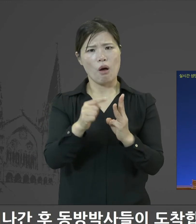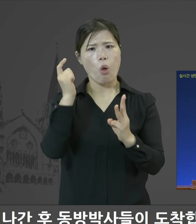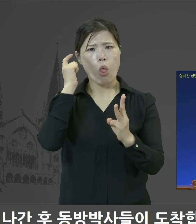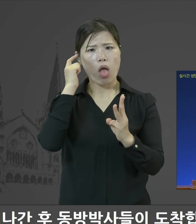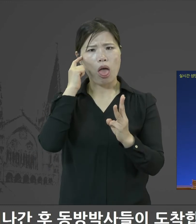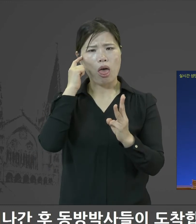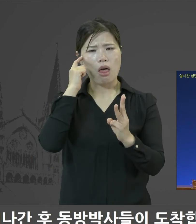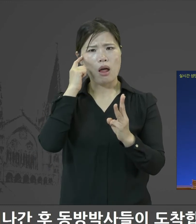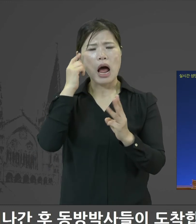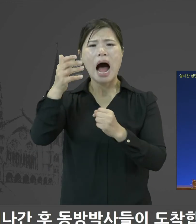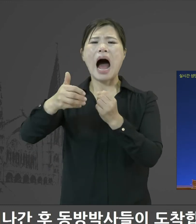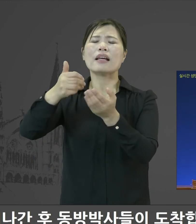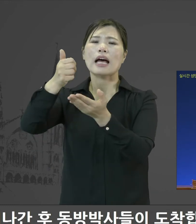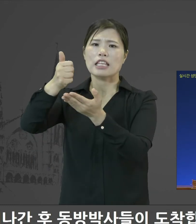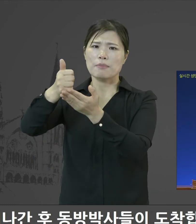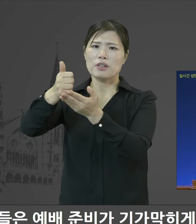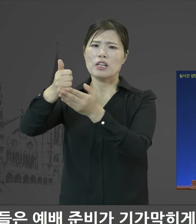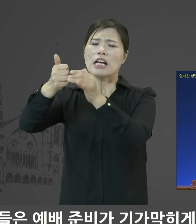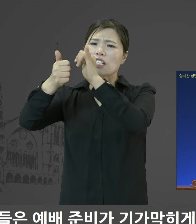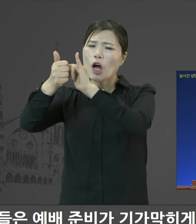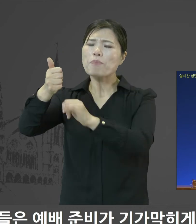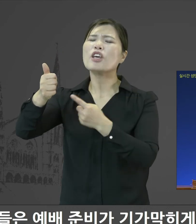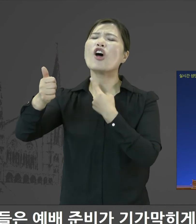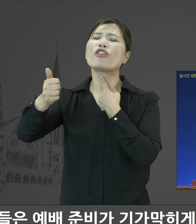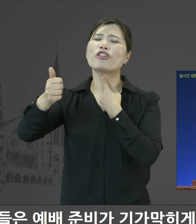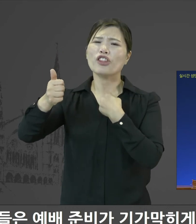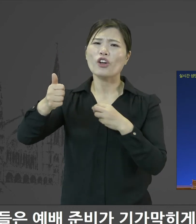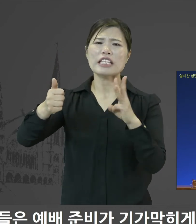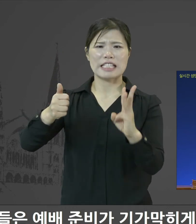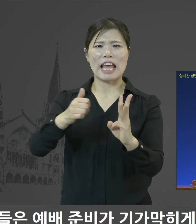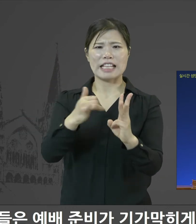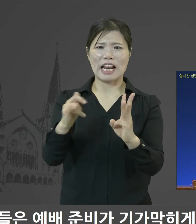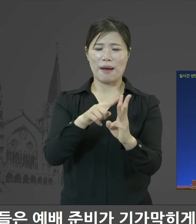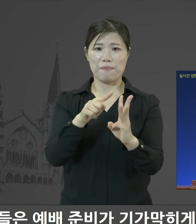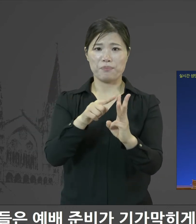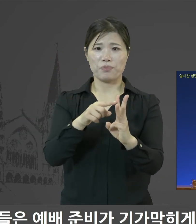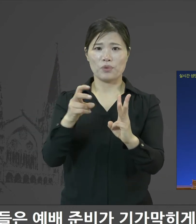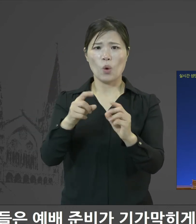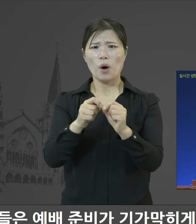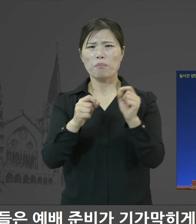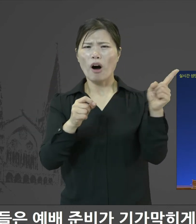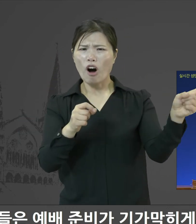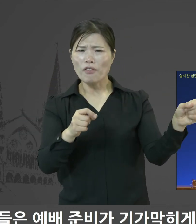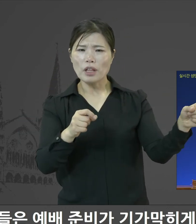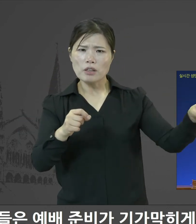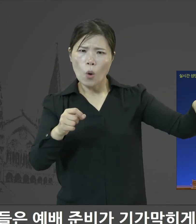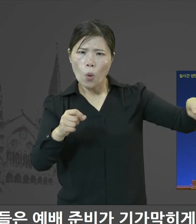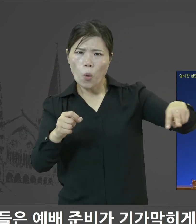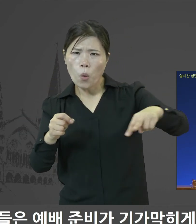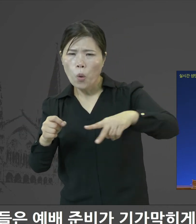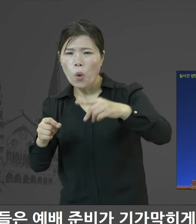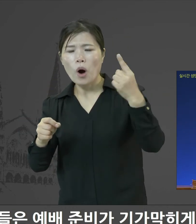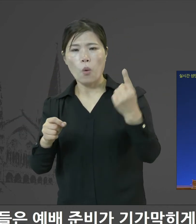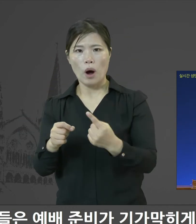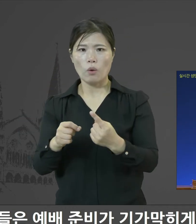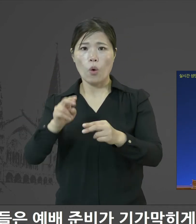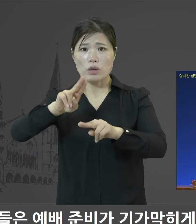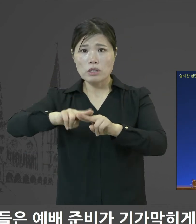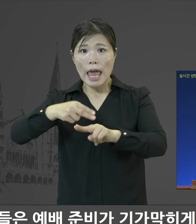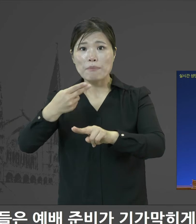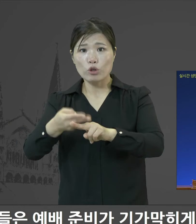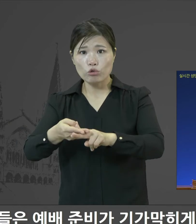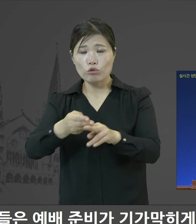신을 섬기는, 하나님을 섬기는 사람이었고 예물 갖고 왔고 먼 길에서 왔고 다 준비돼서 왔습니다. 그들 자체의 존재